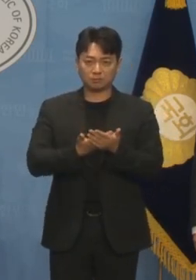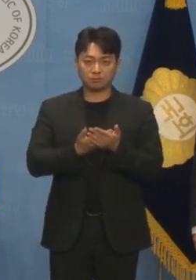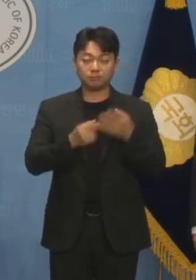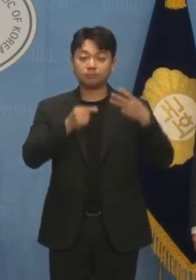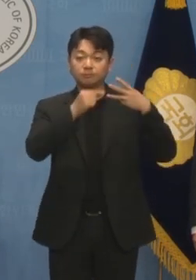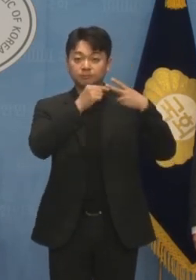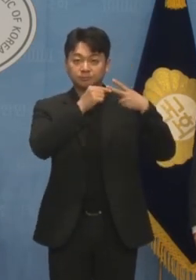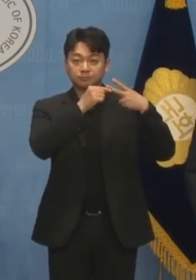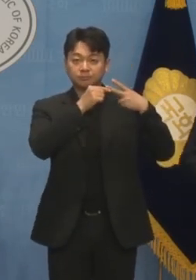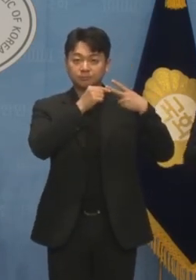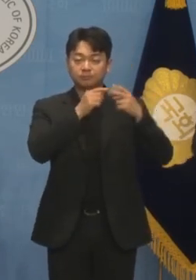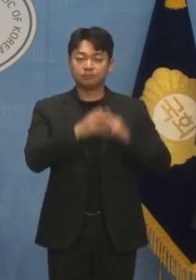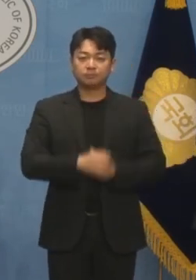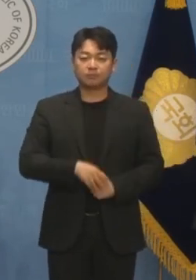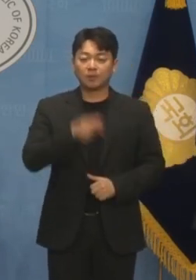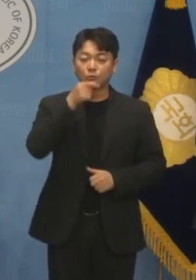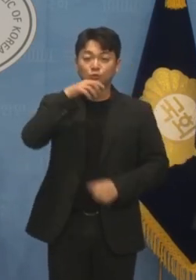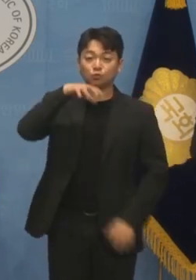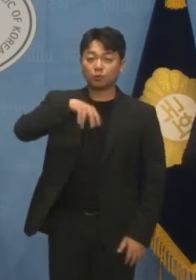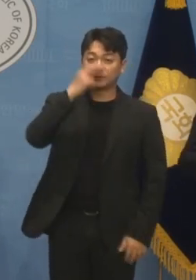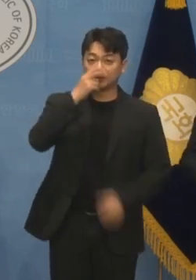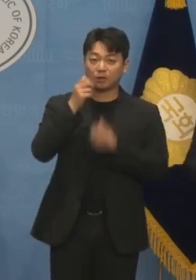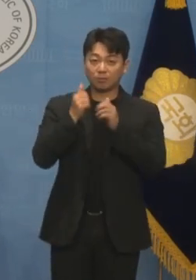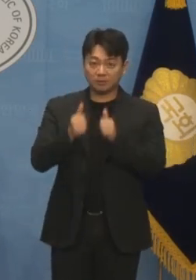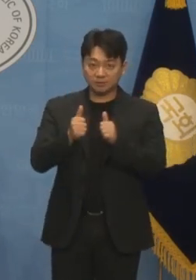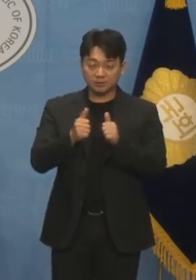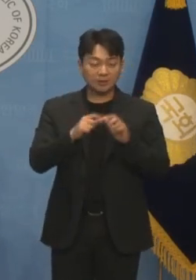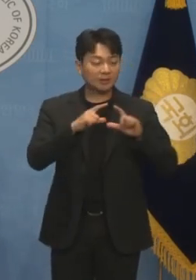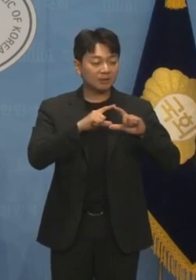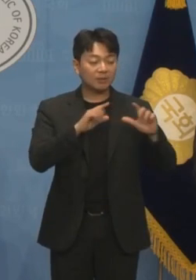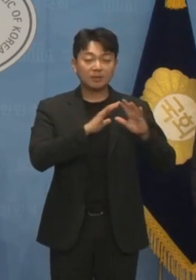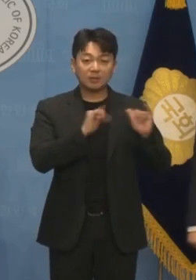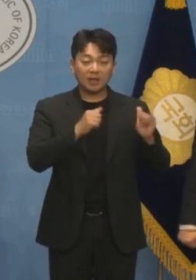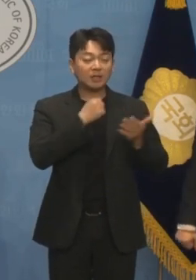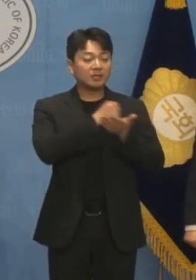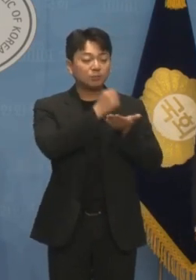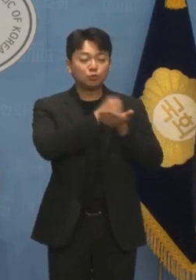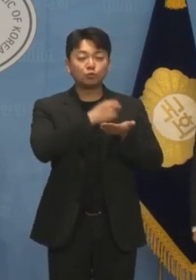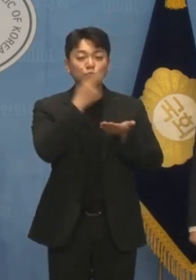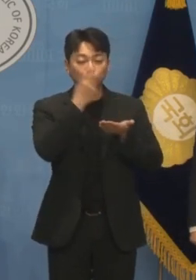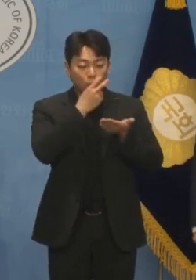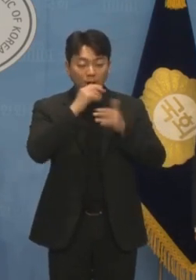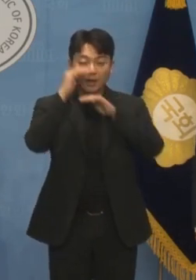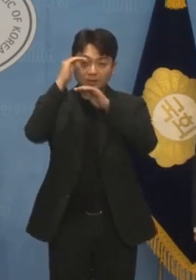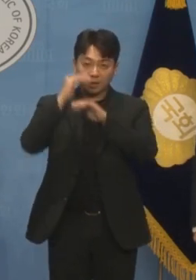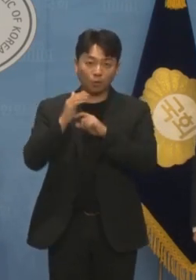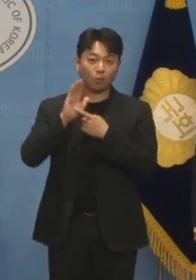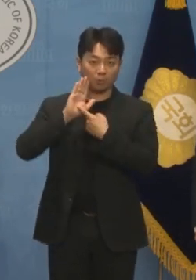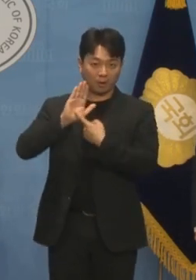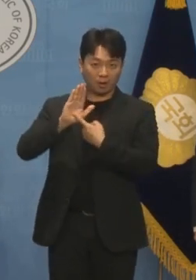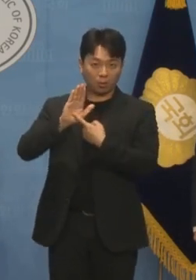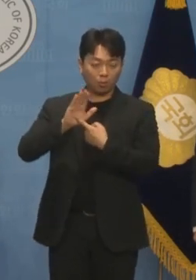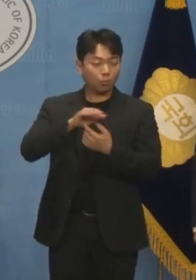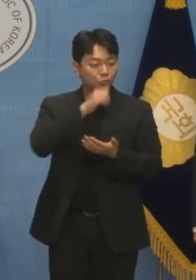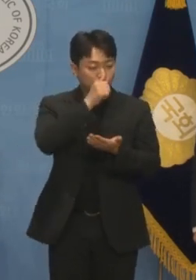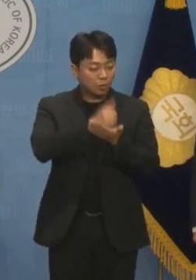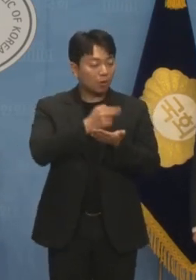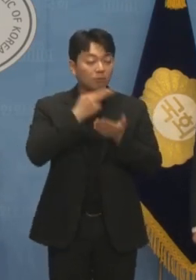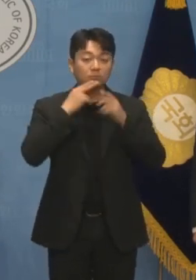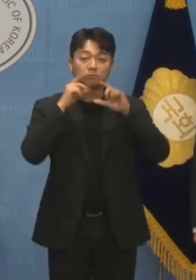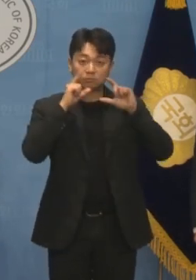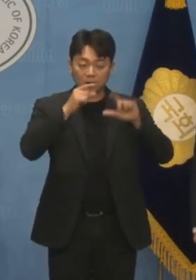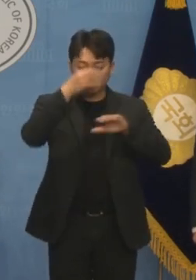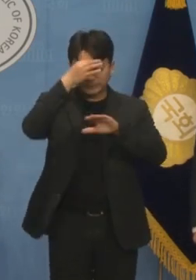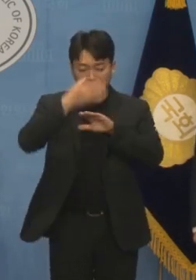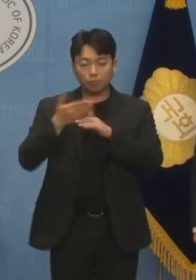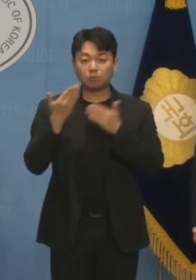둘 수원 지검은 금융거래 조회 내역을 즉각 공개하고 주권자 시민께 제하라